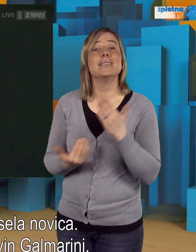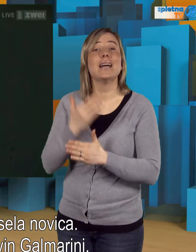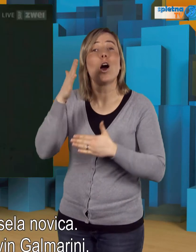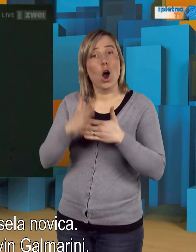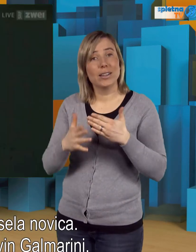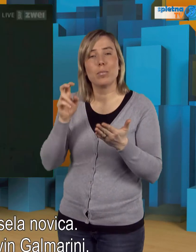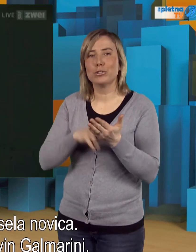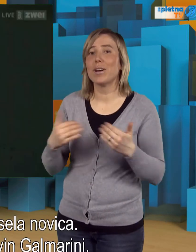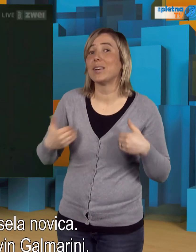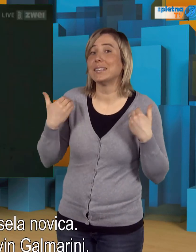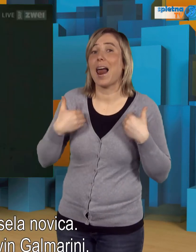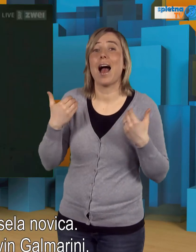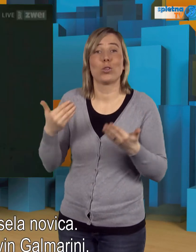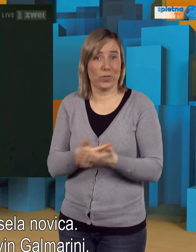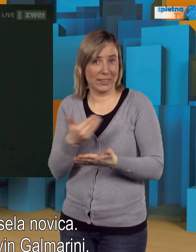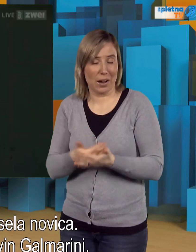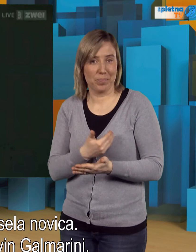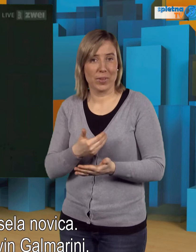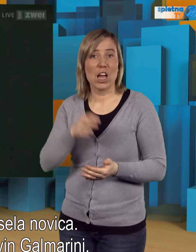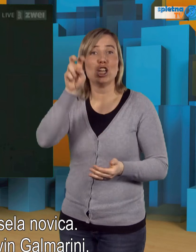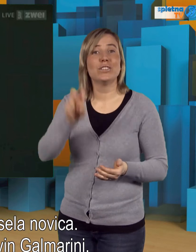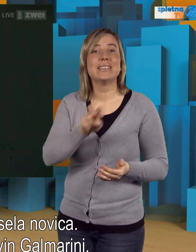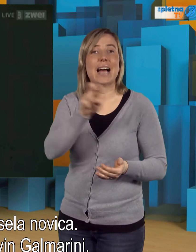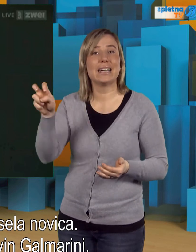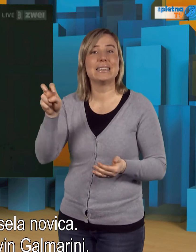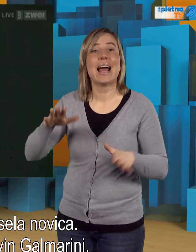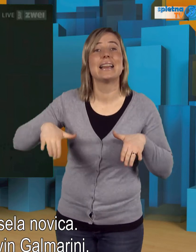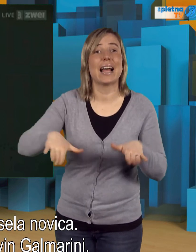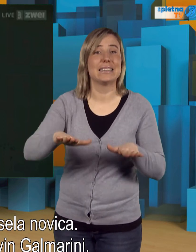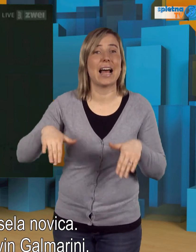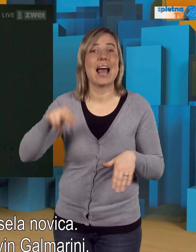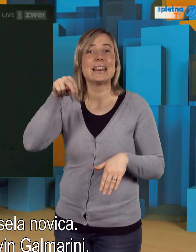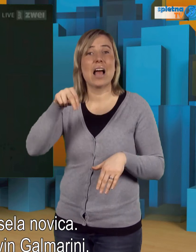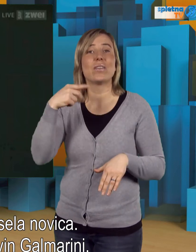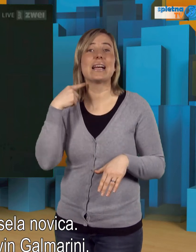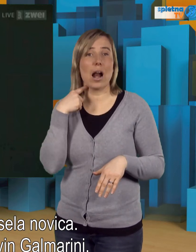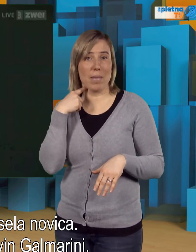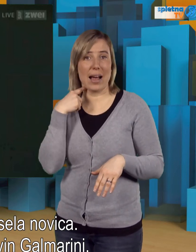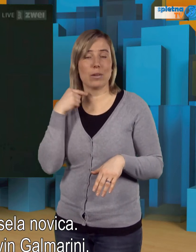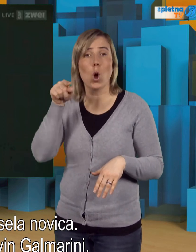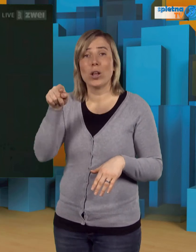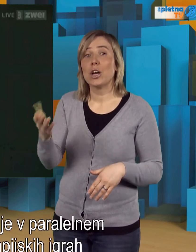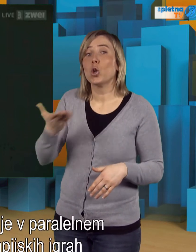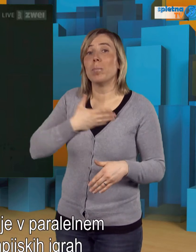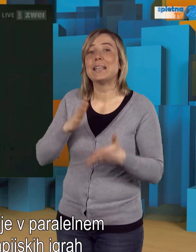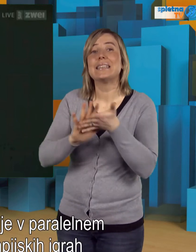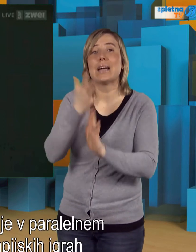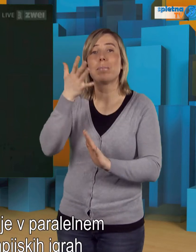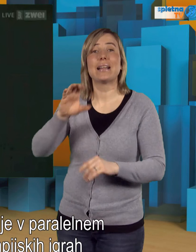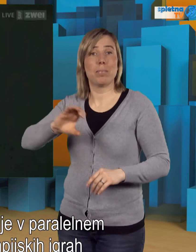Za konec pa še vesela novica. Švicarski deskar Nevin Galmarini, dobitnik srebrne medalje v